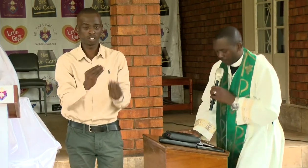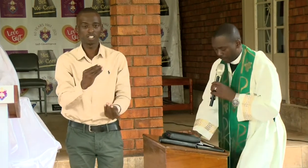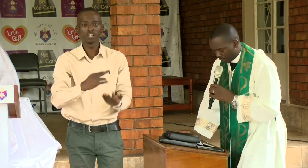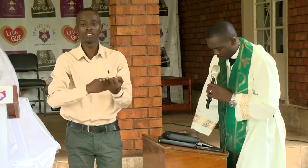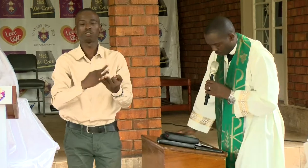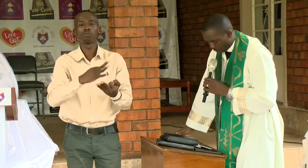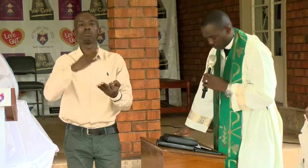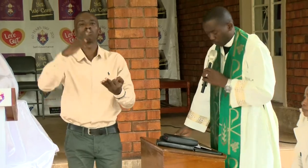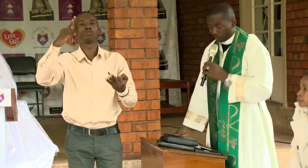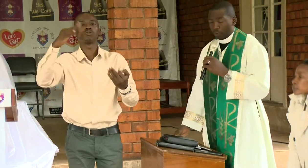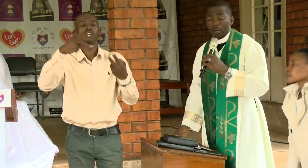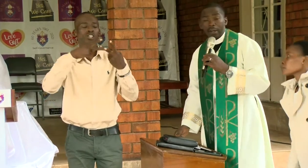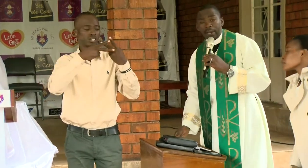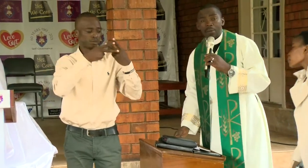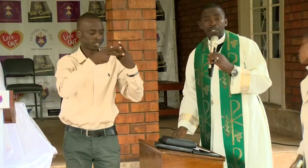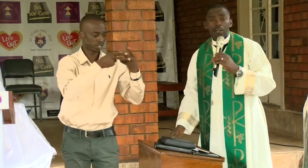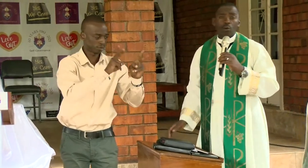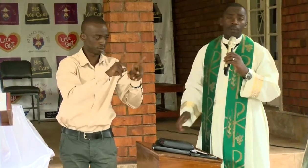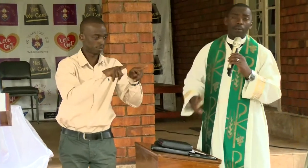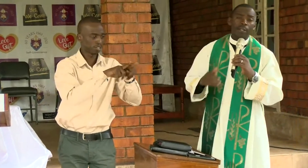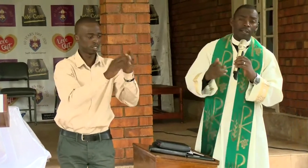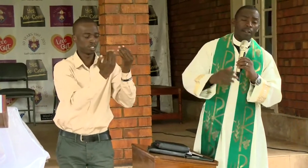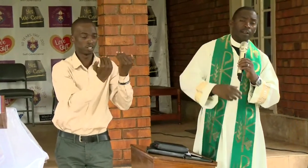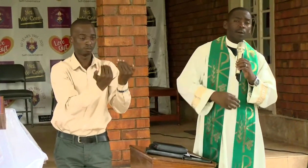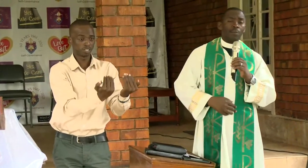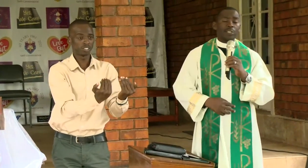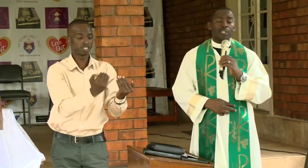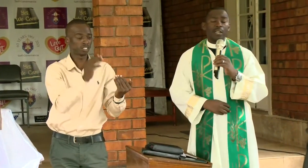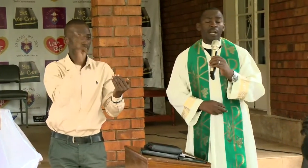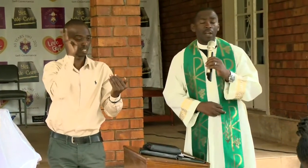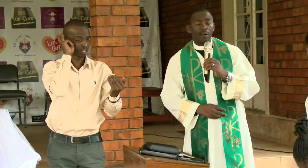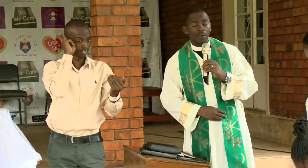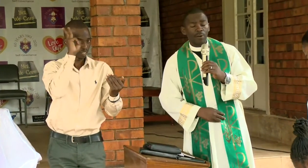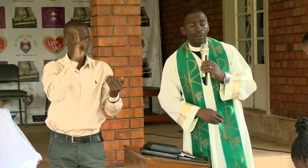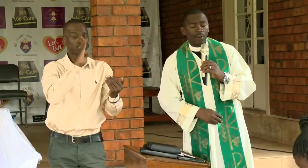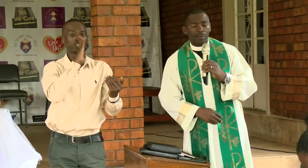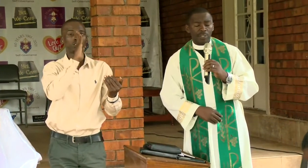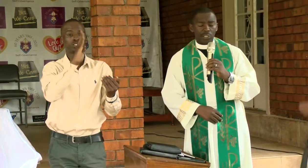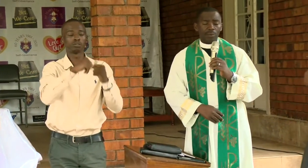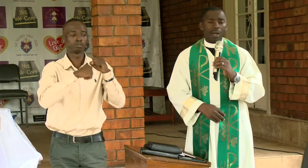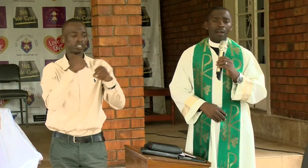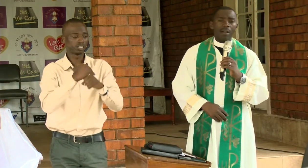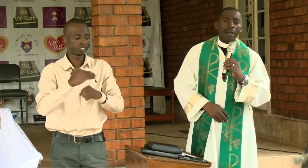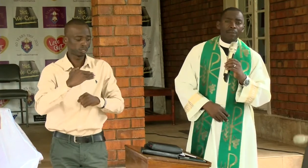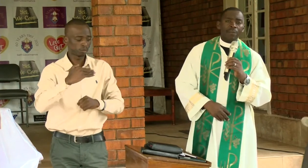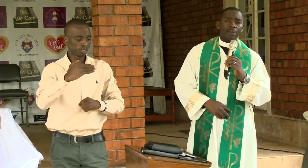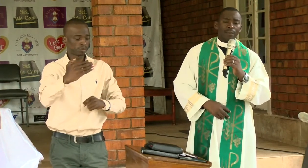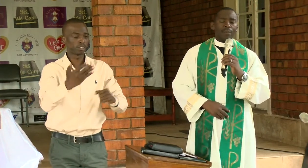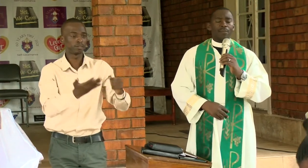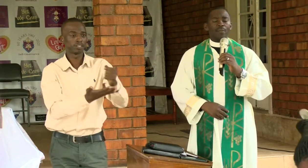Omwana n'eri Omwoyo Omutukuvu, nga bwe kyali olubereberye, bwe kiina kaakano, bwe kiriba.